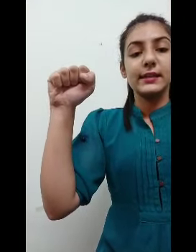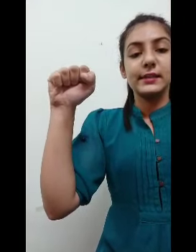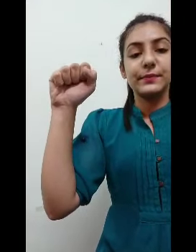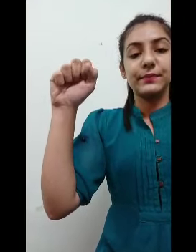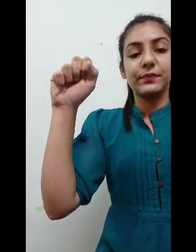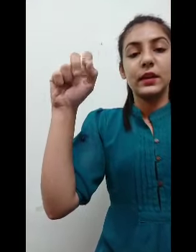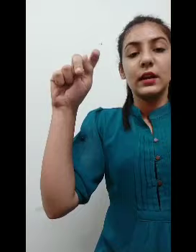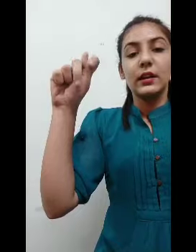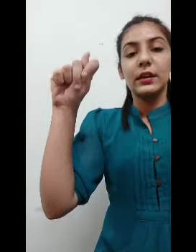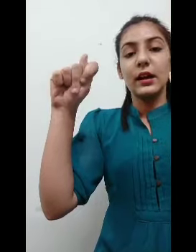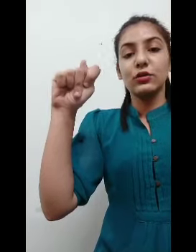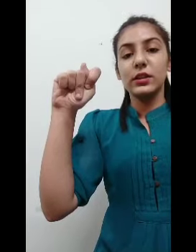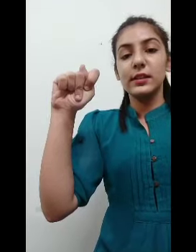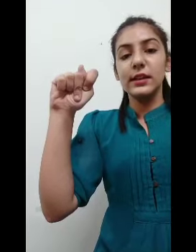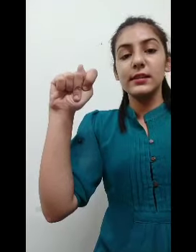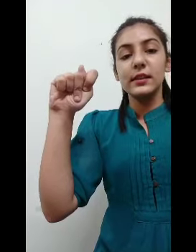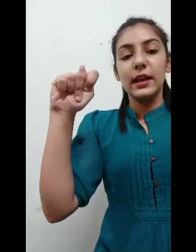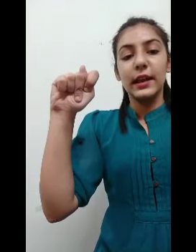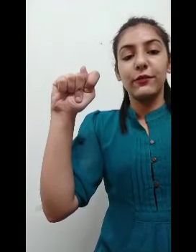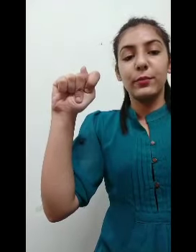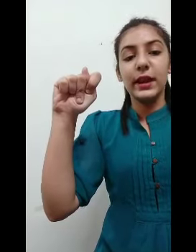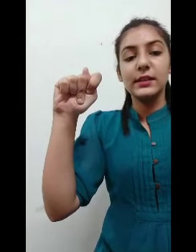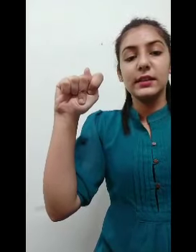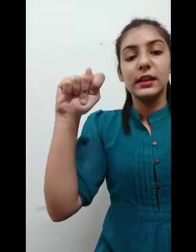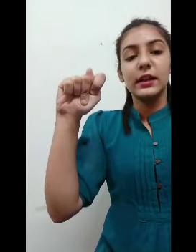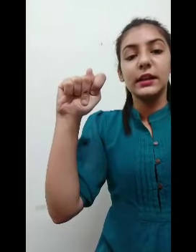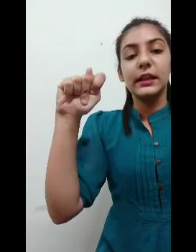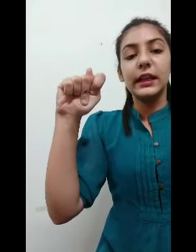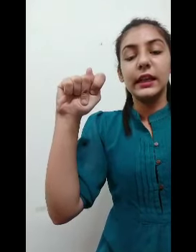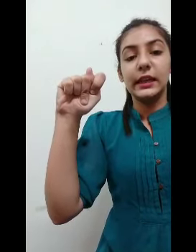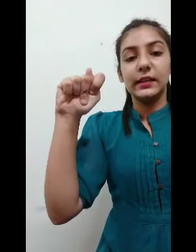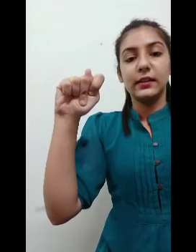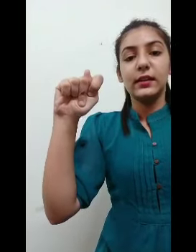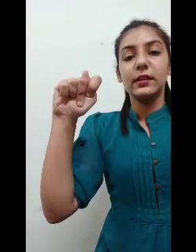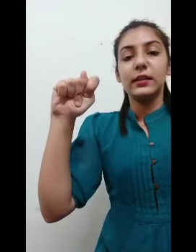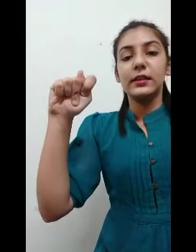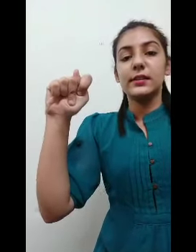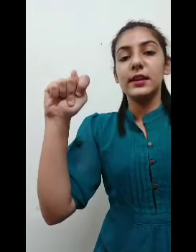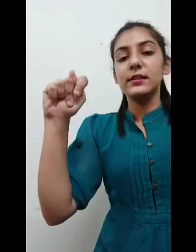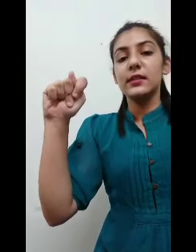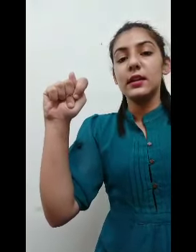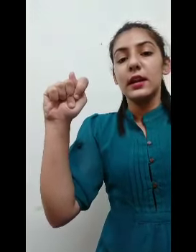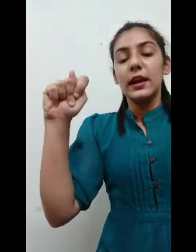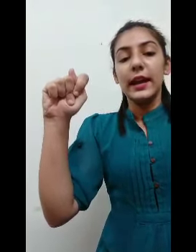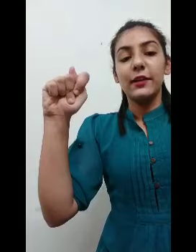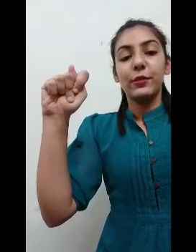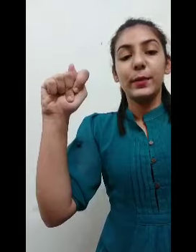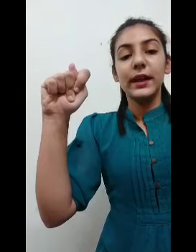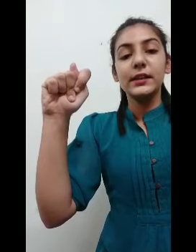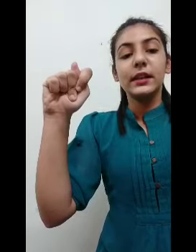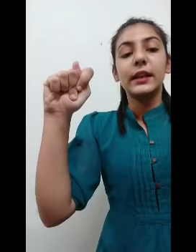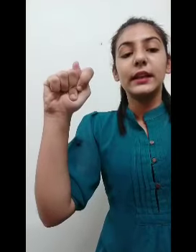एस, नाउ दिस इज अल्फाबेट टी, दिस इज अल्फाबेट